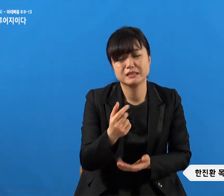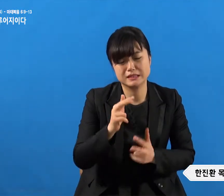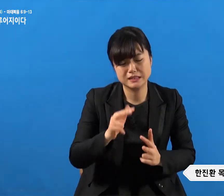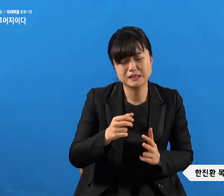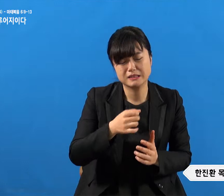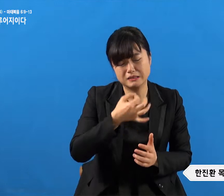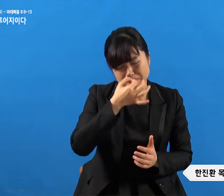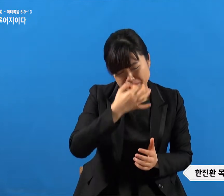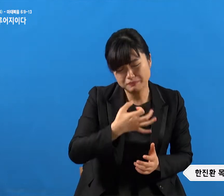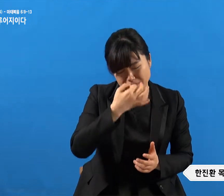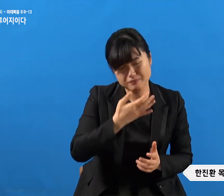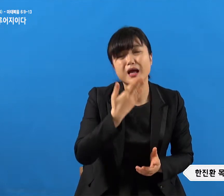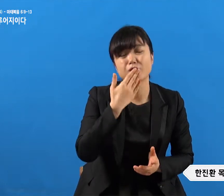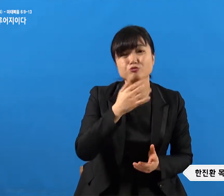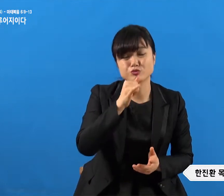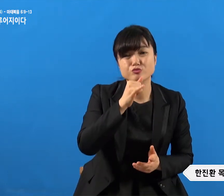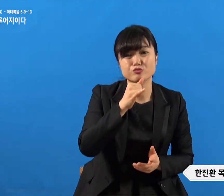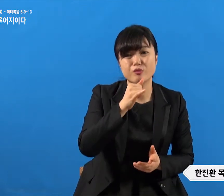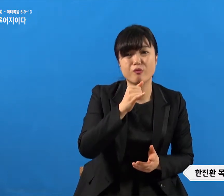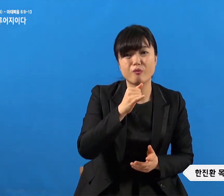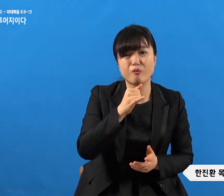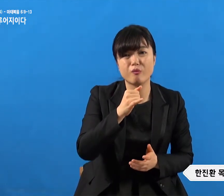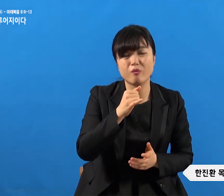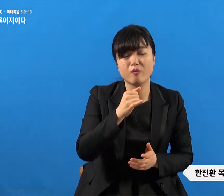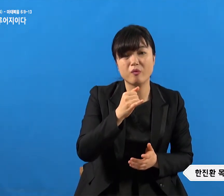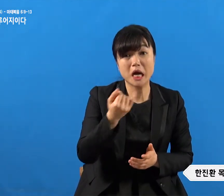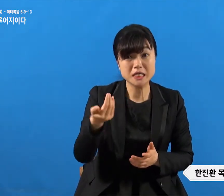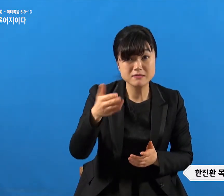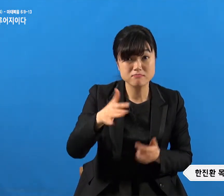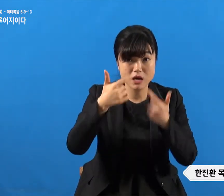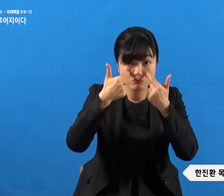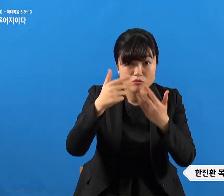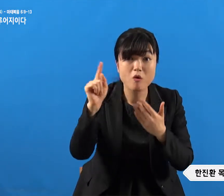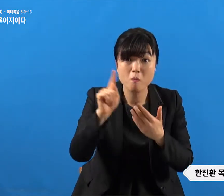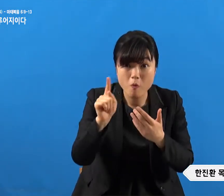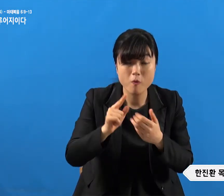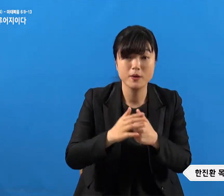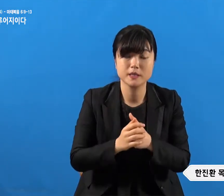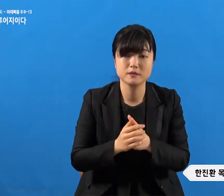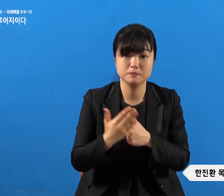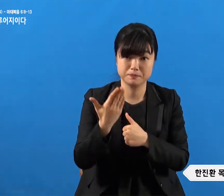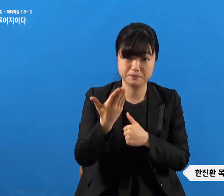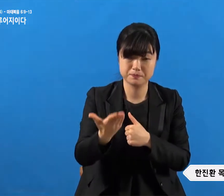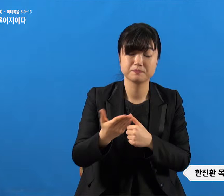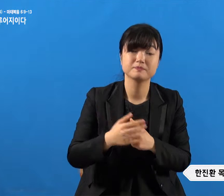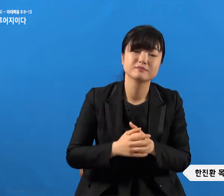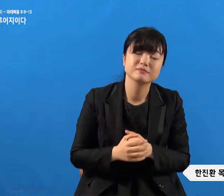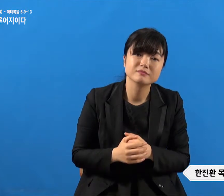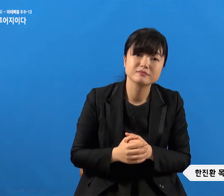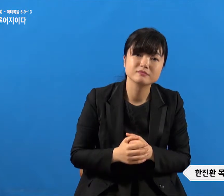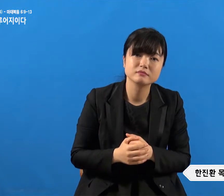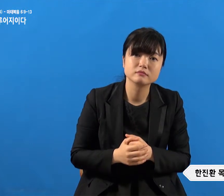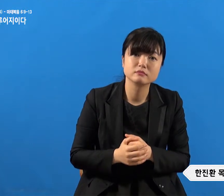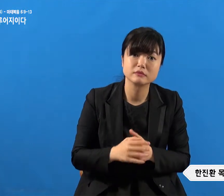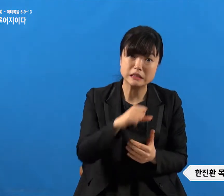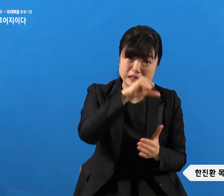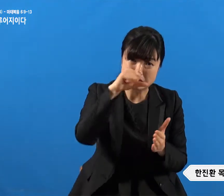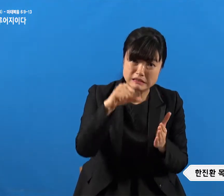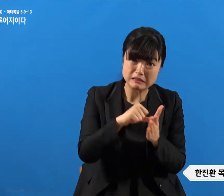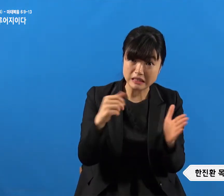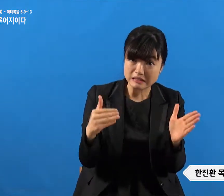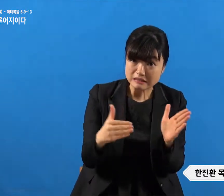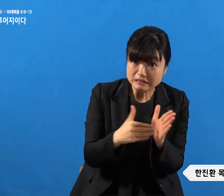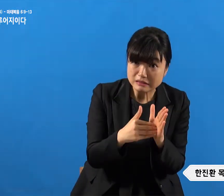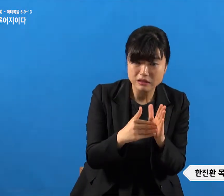인생이 지금 이렇게 바닥이 됐을 수도 있습니다. 그러나 분명히 아십시오, 여러분. 그래서 인생이